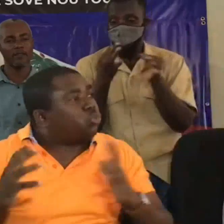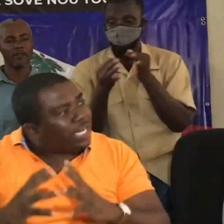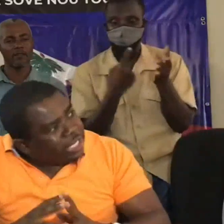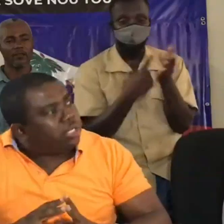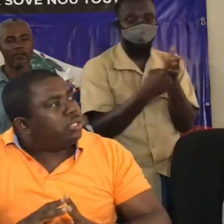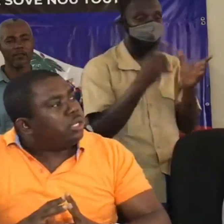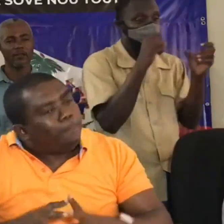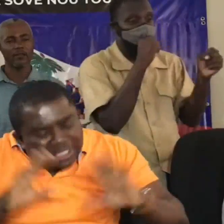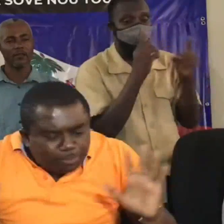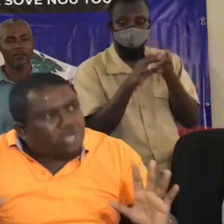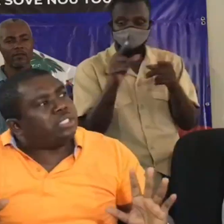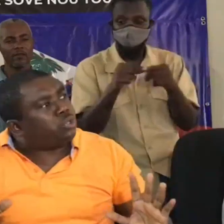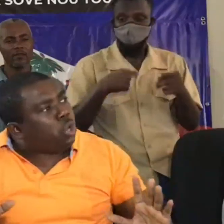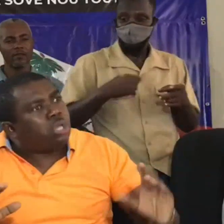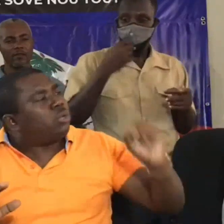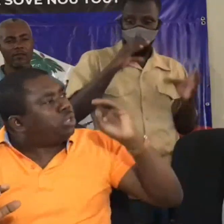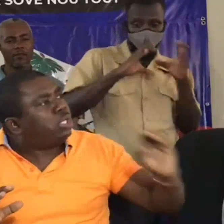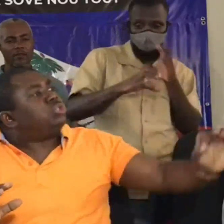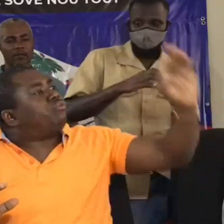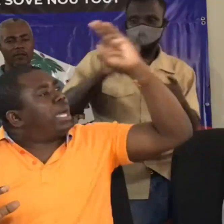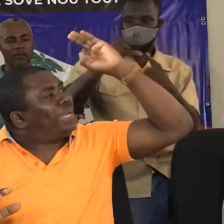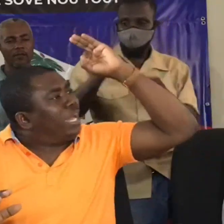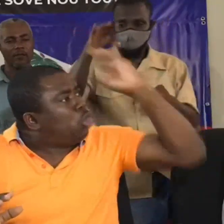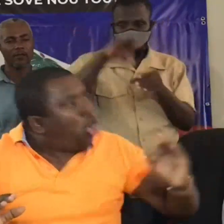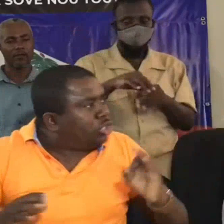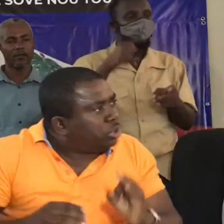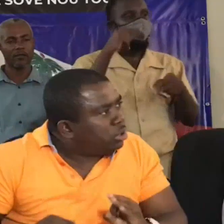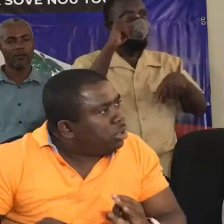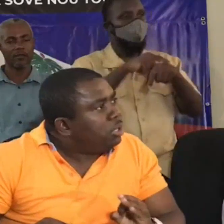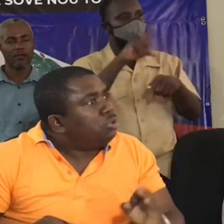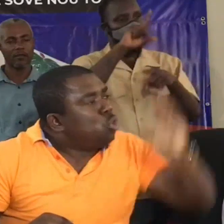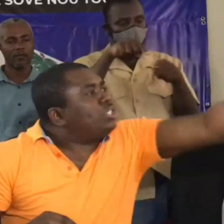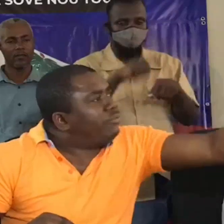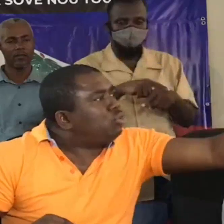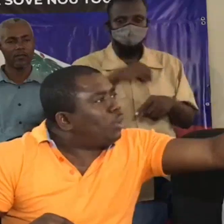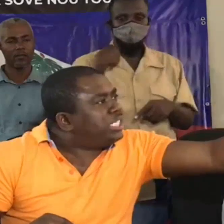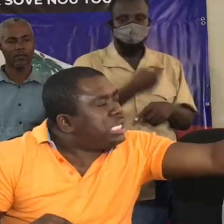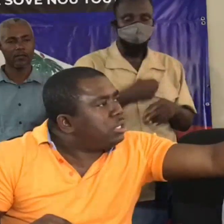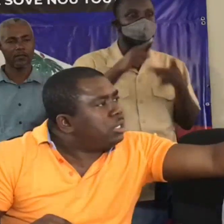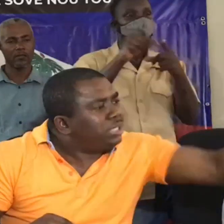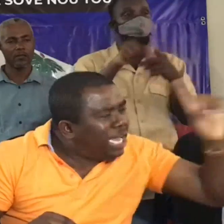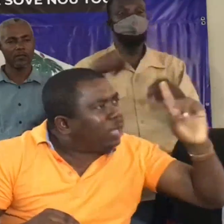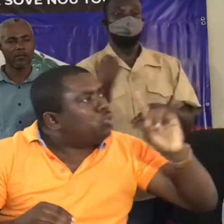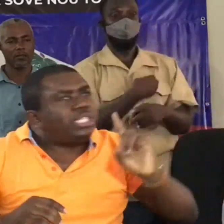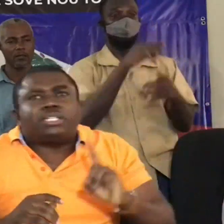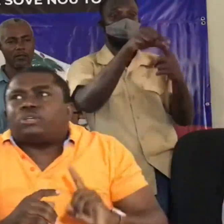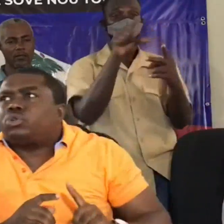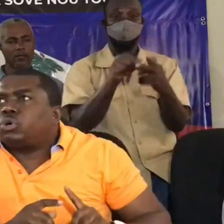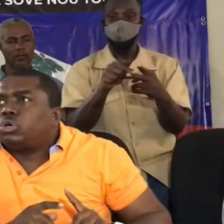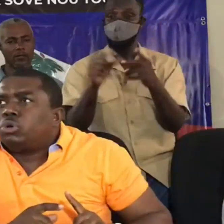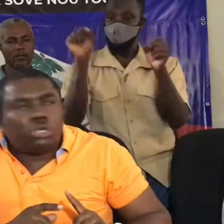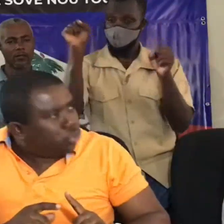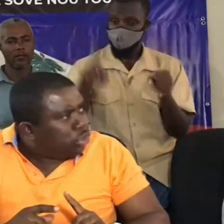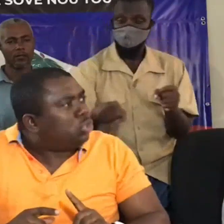t'emblier de choisir parti politique. Yo, écoutez, je vous rappelle à l'ordre. Nous avons choisi dans la